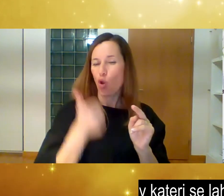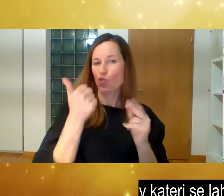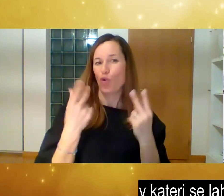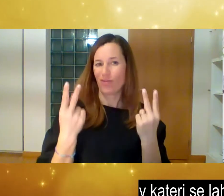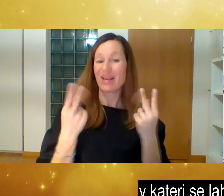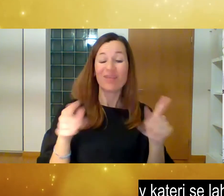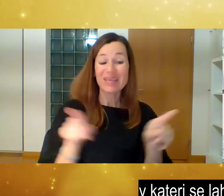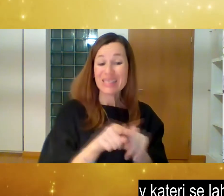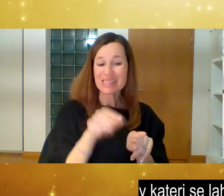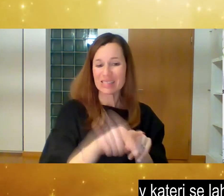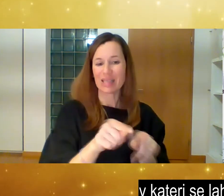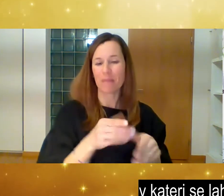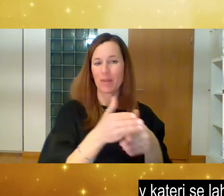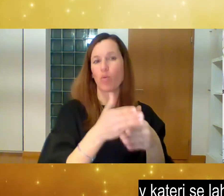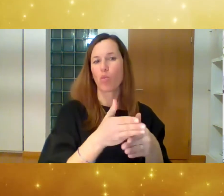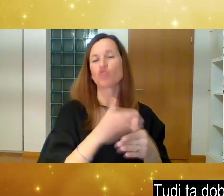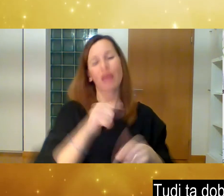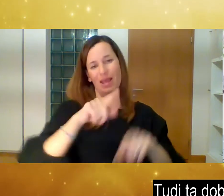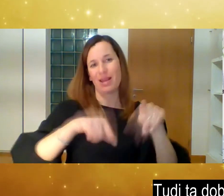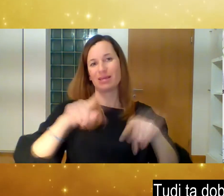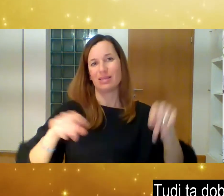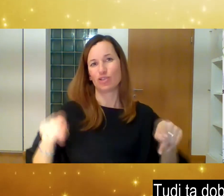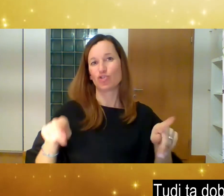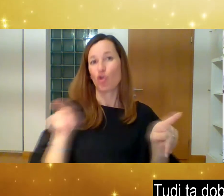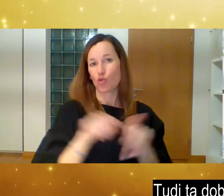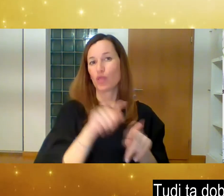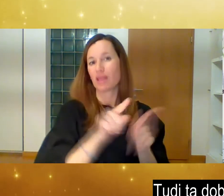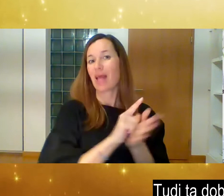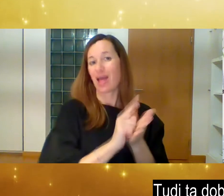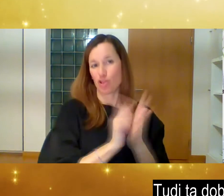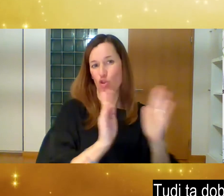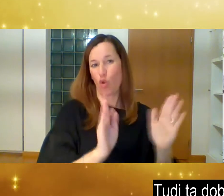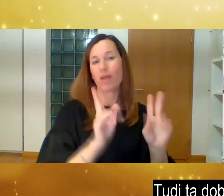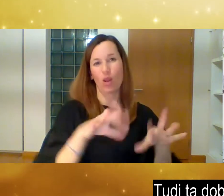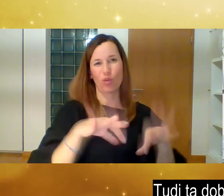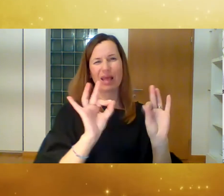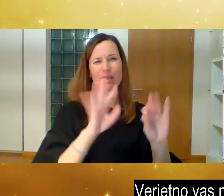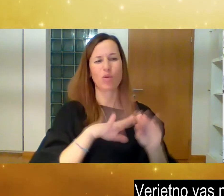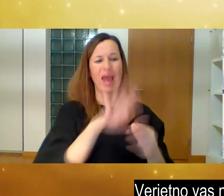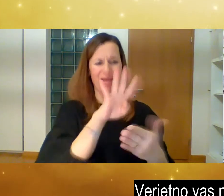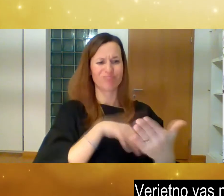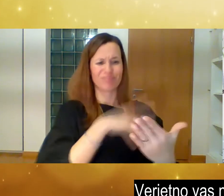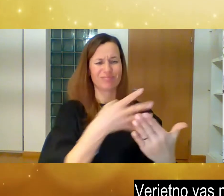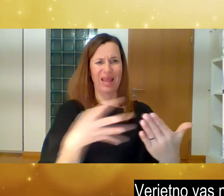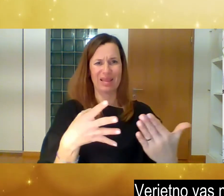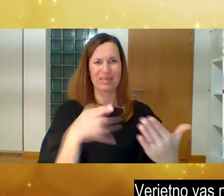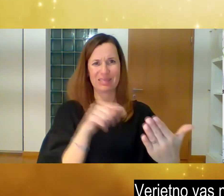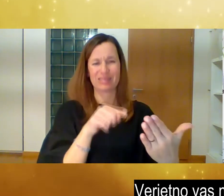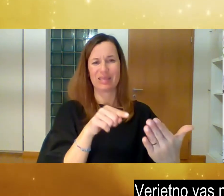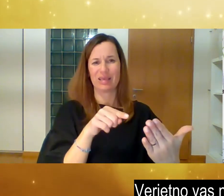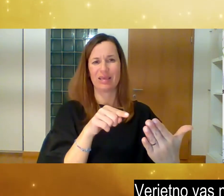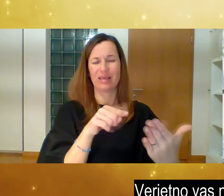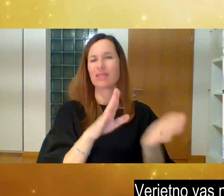isti pripomoček, različna. Tudi ta doba se najde na listi, jo lahko vidite na listi, pa bom